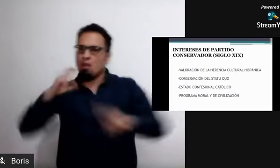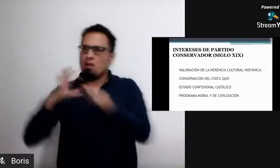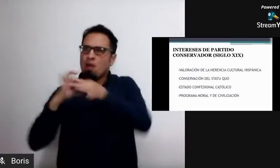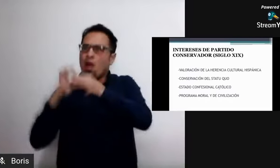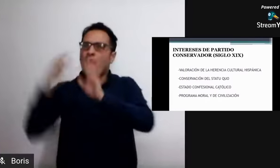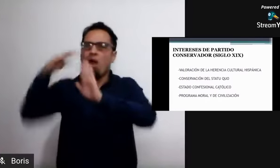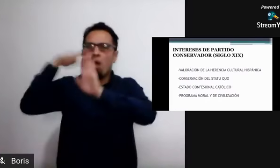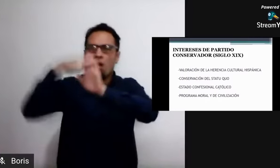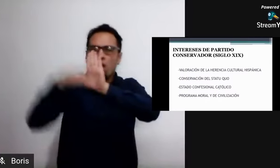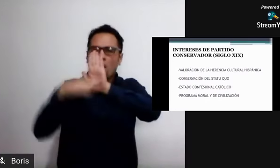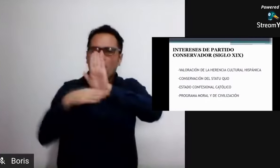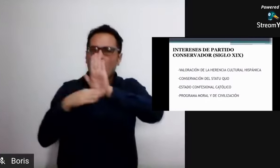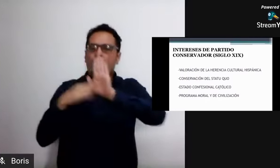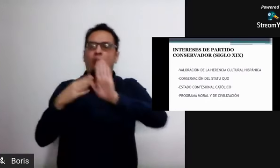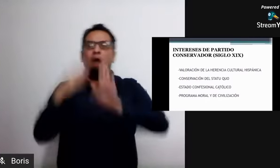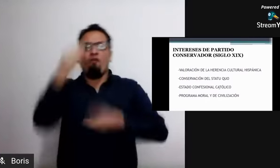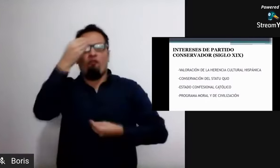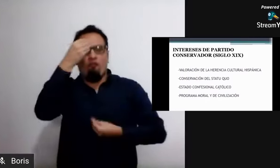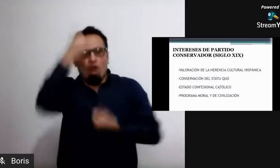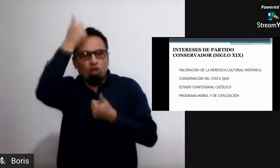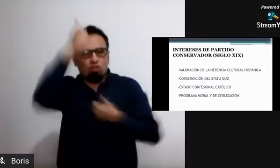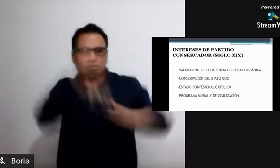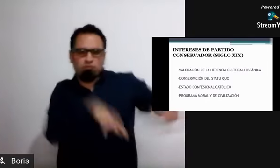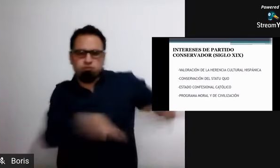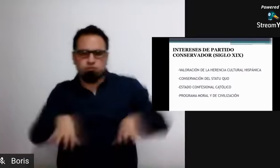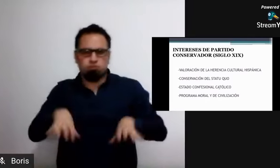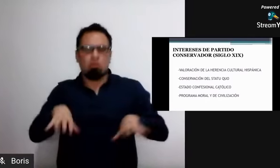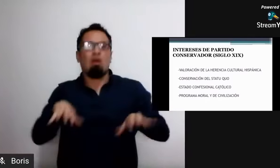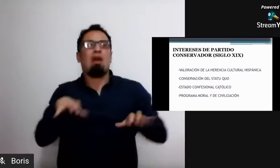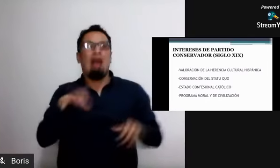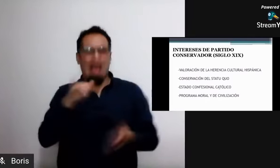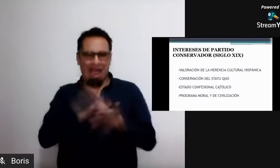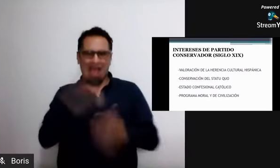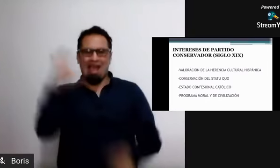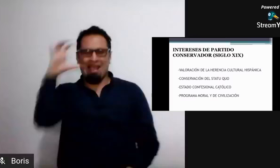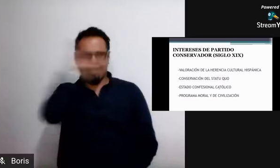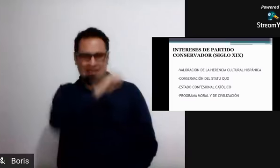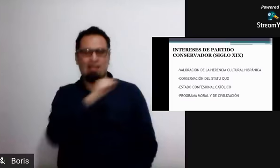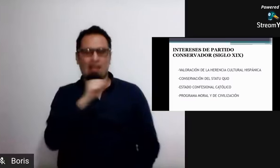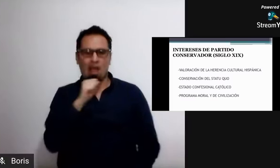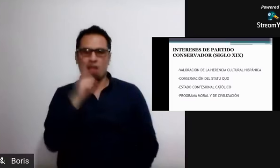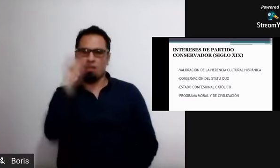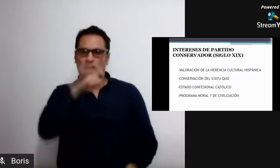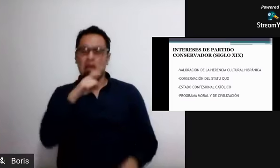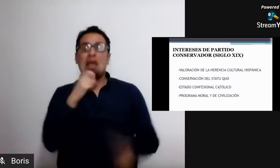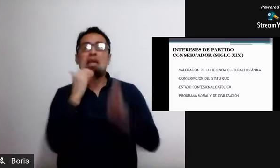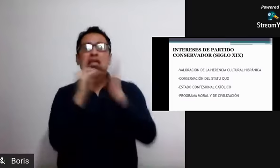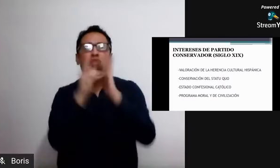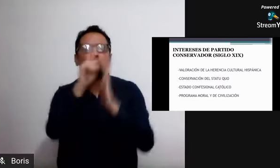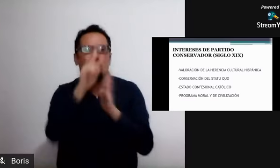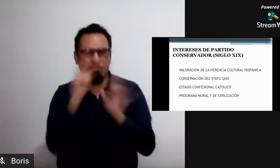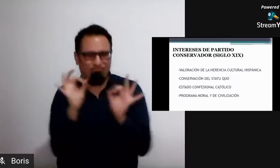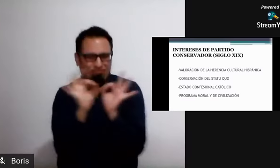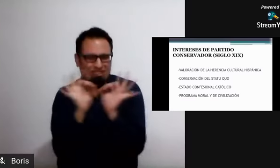otras filosofías, otras propuestas de pensamiento que no fueran la de los valores católicos. Entonces, esas eran